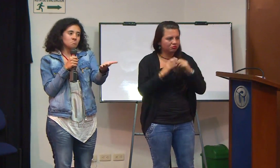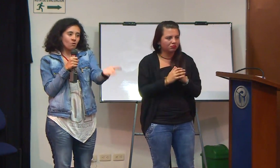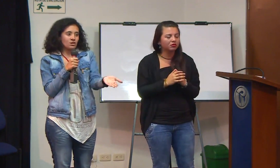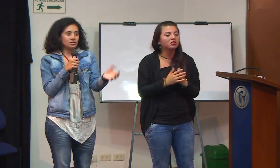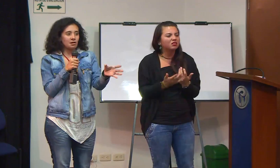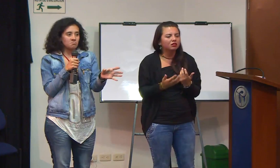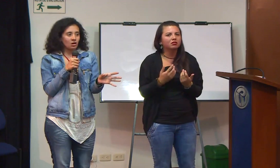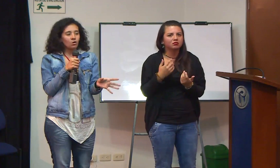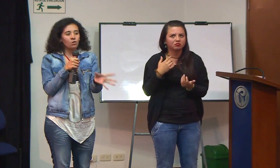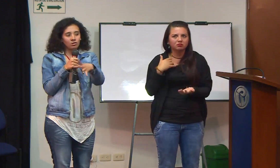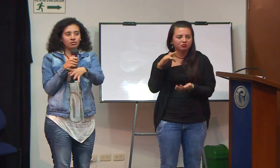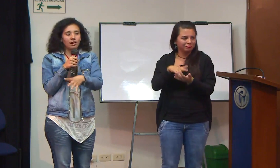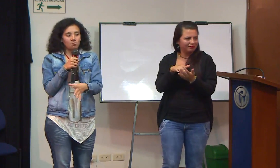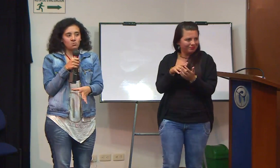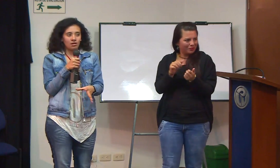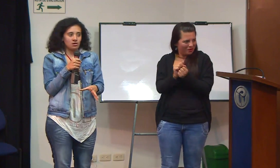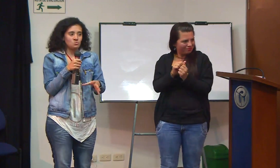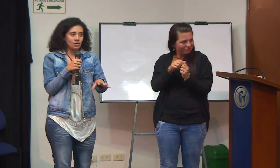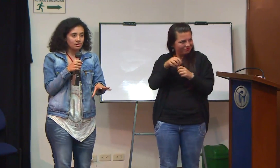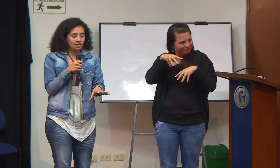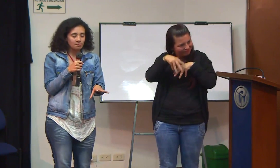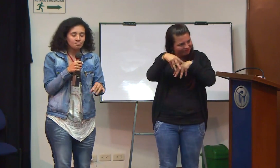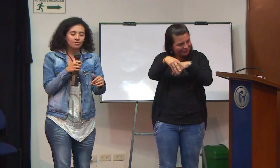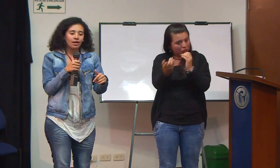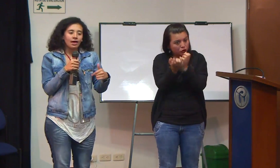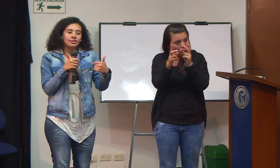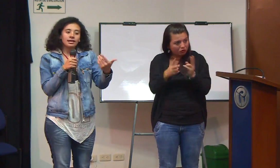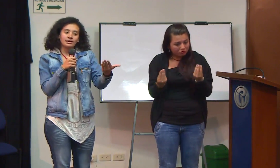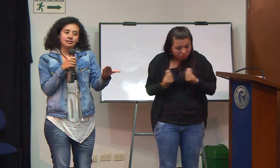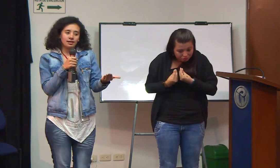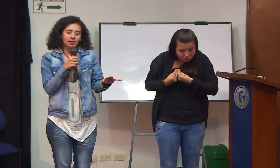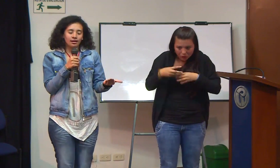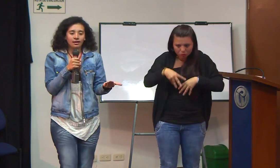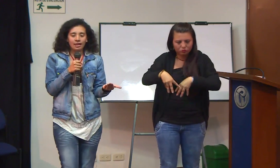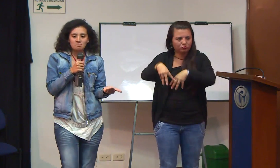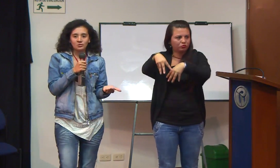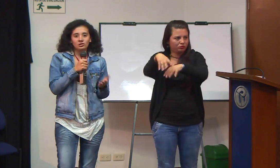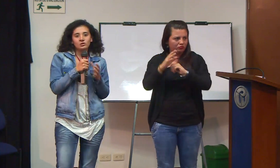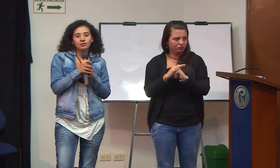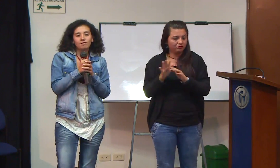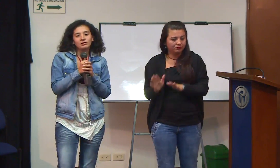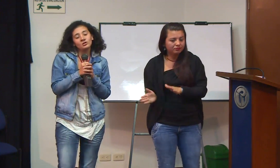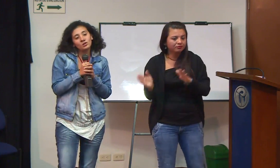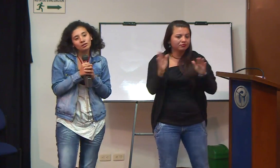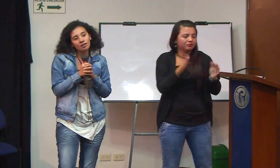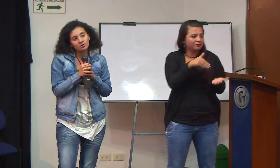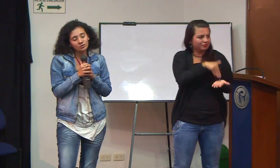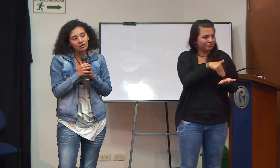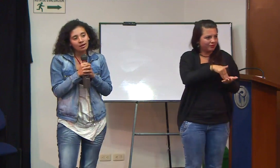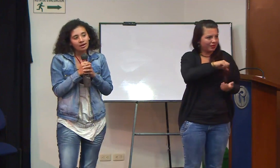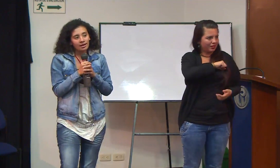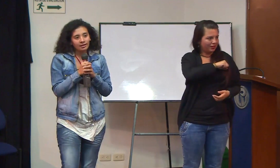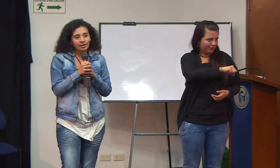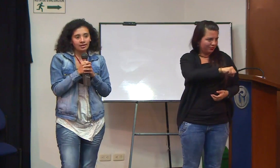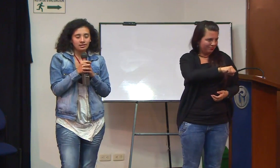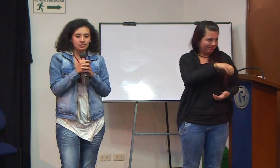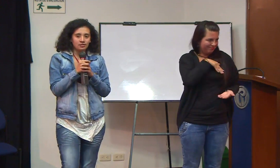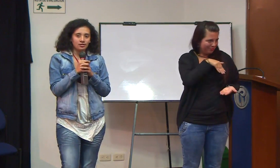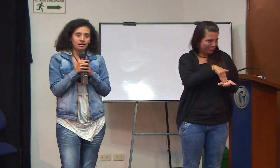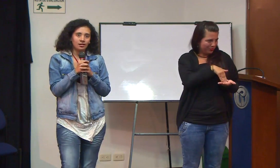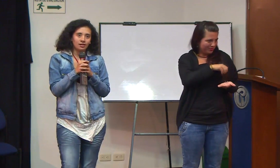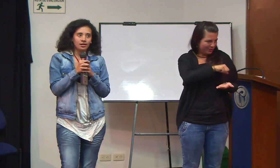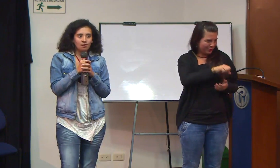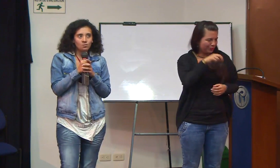ir a movilizarme con la comunidad estudiantil. Desde la posición de defensor de derechos